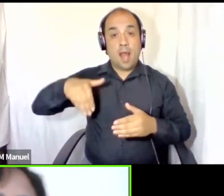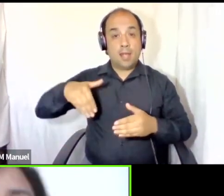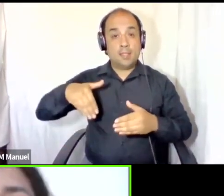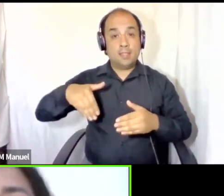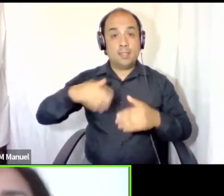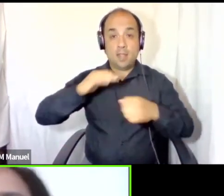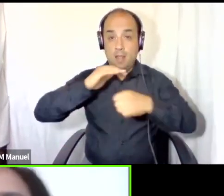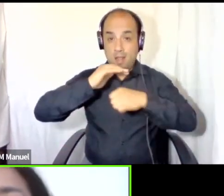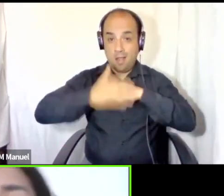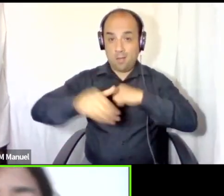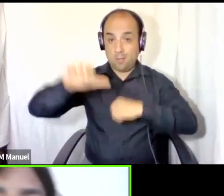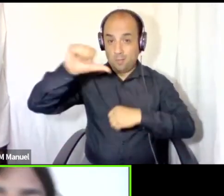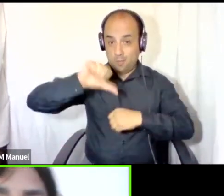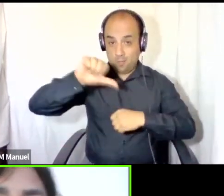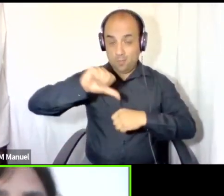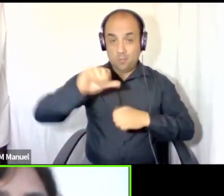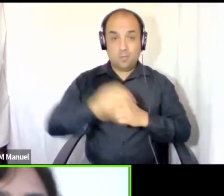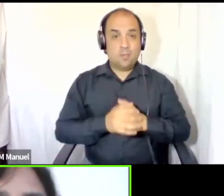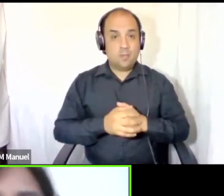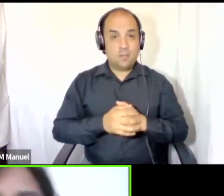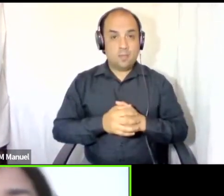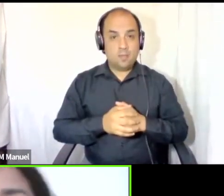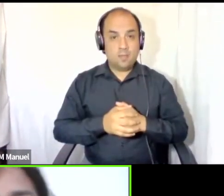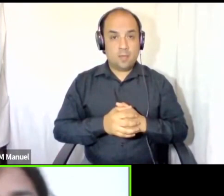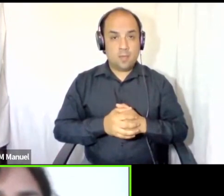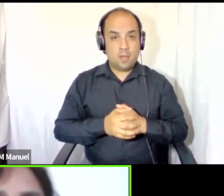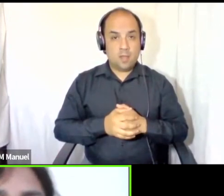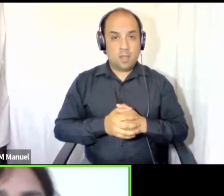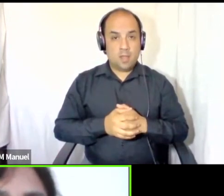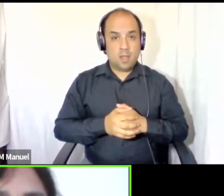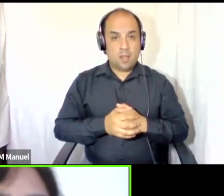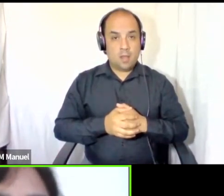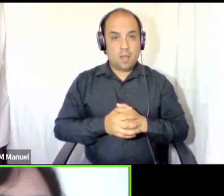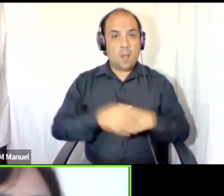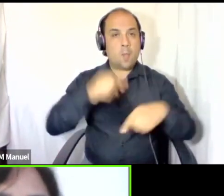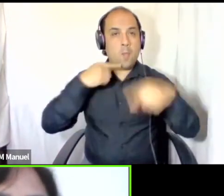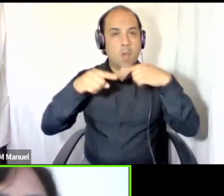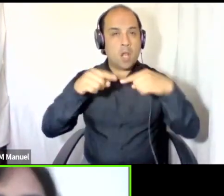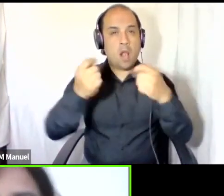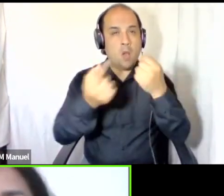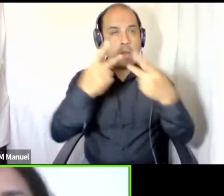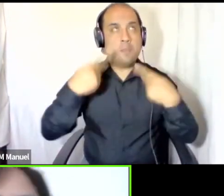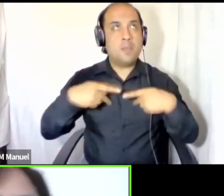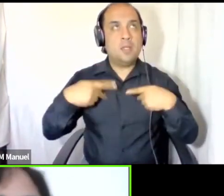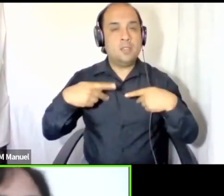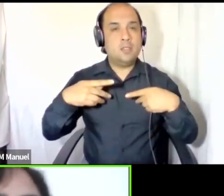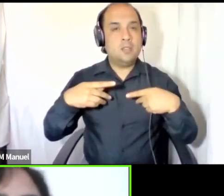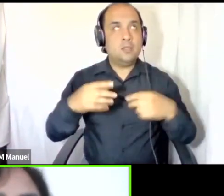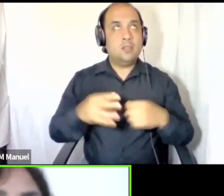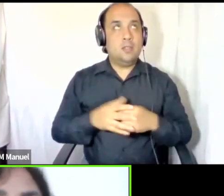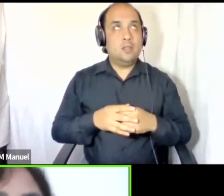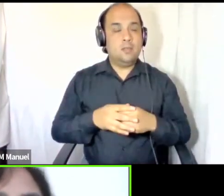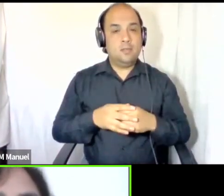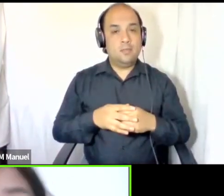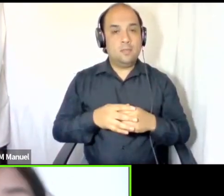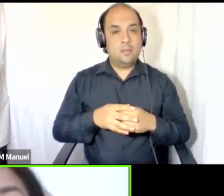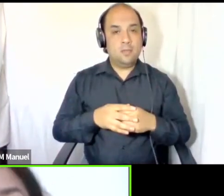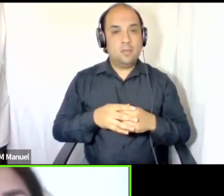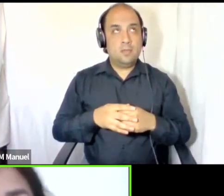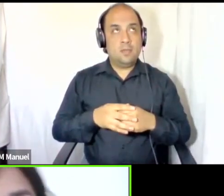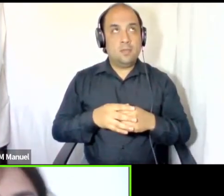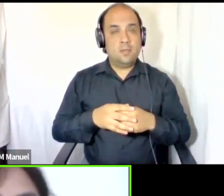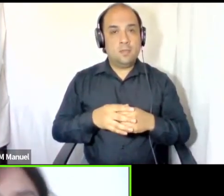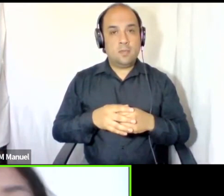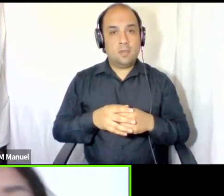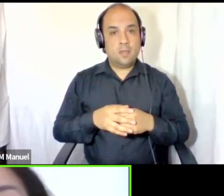hoy, quiero también comentarles que si alguna persona que tiene o que